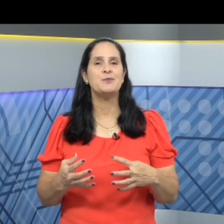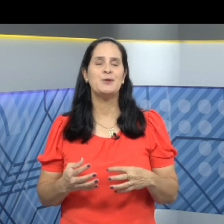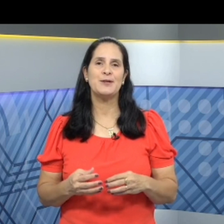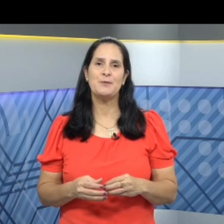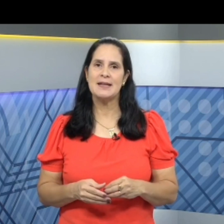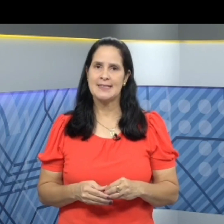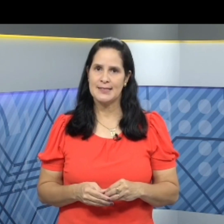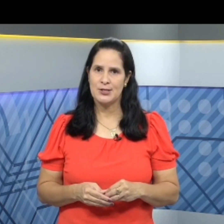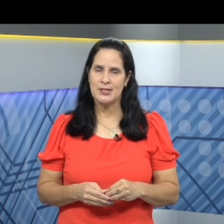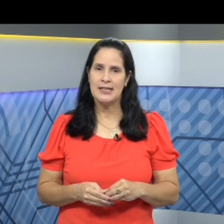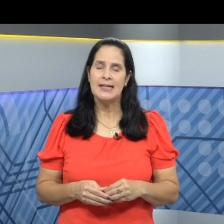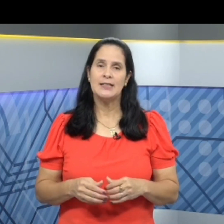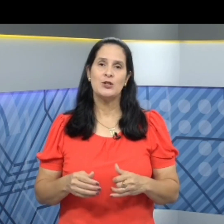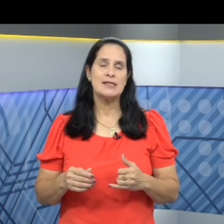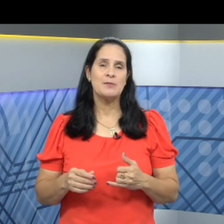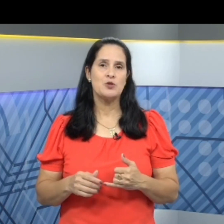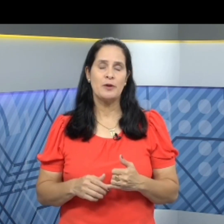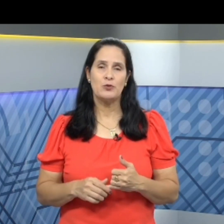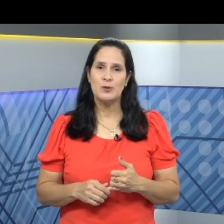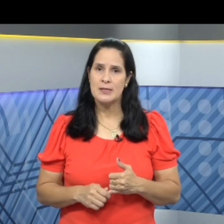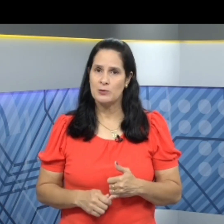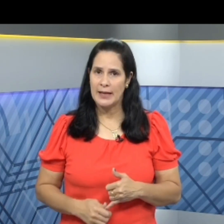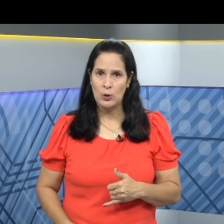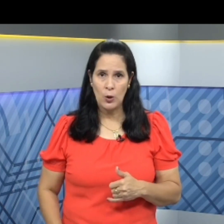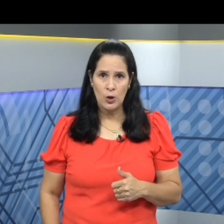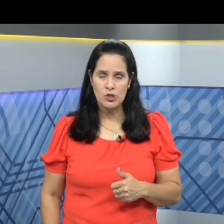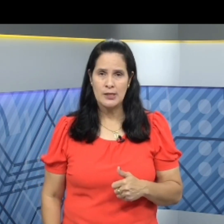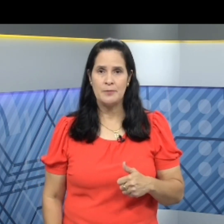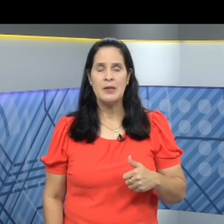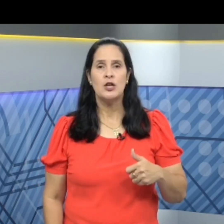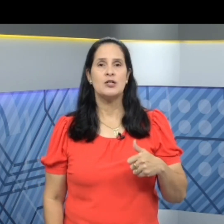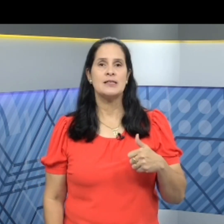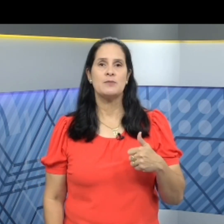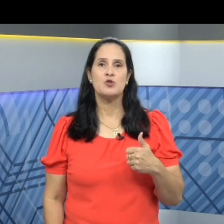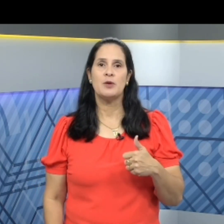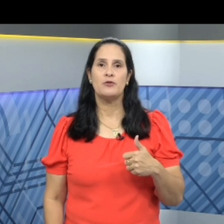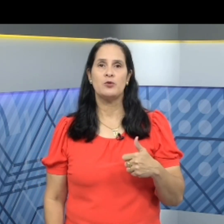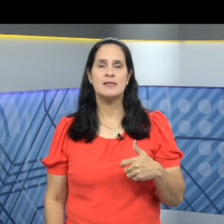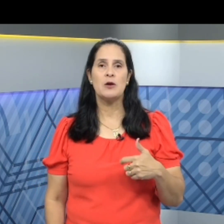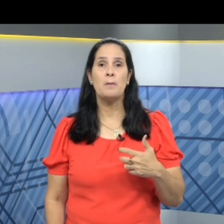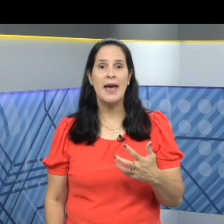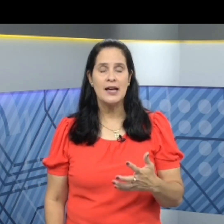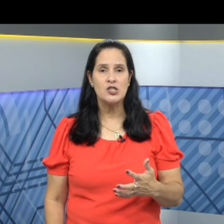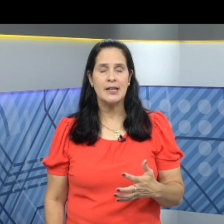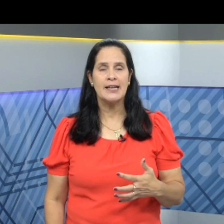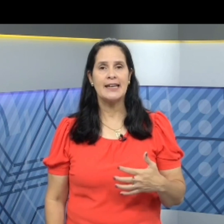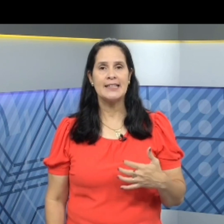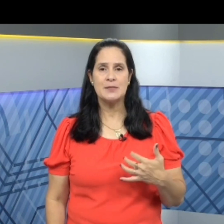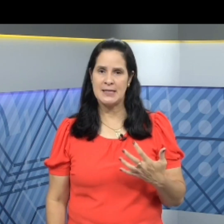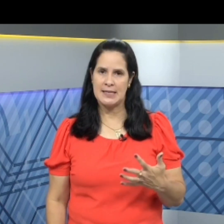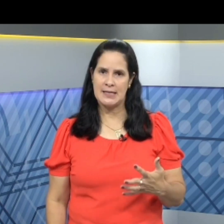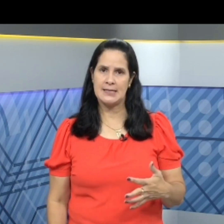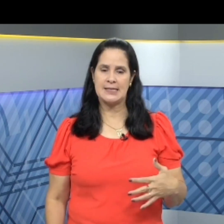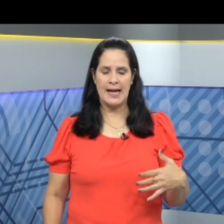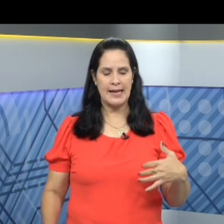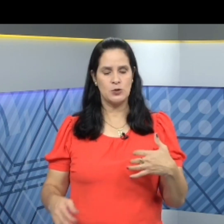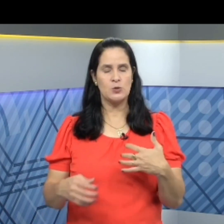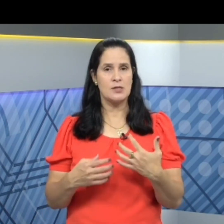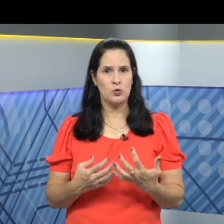diminuído bastante. Então nós temos uma evolução tecnológica, nós temos uma evolução médica na área das pesquisas, na área dos